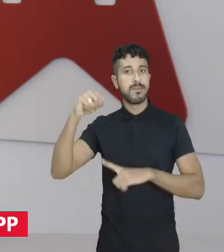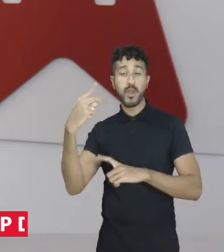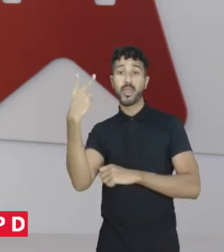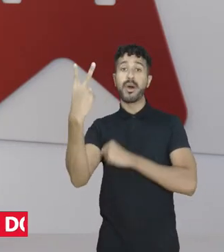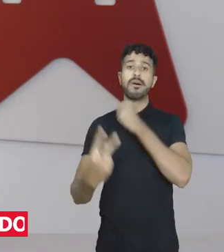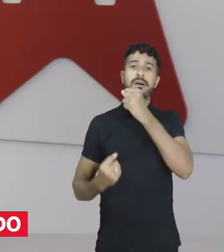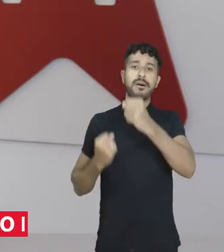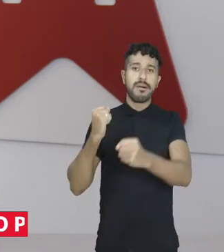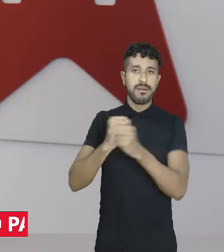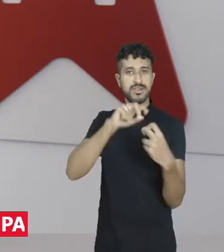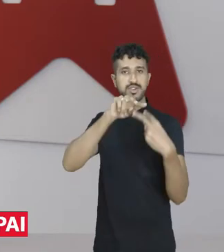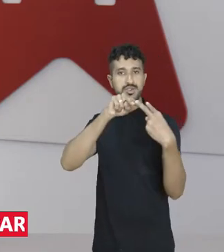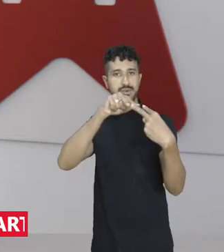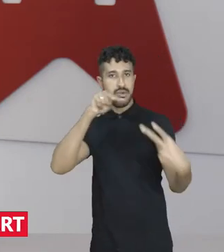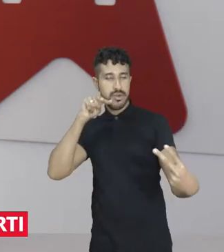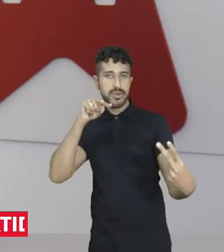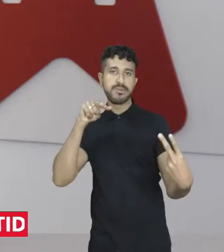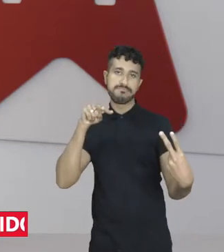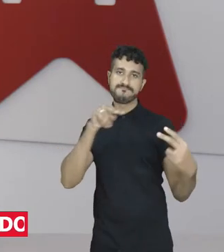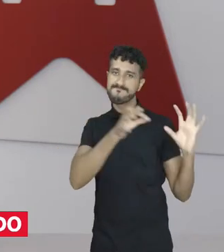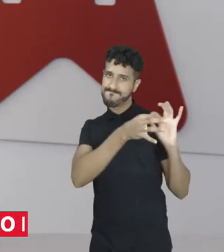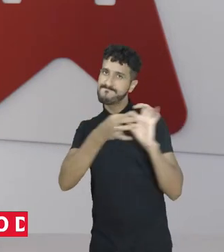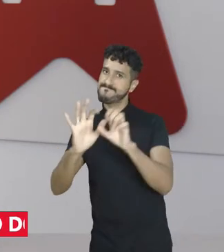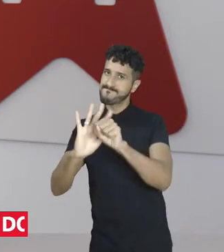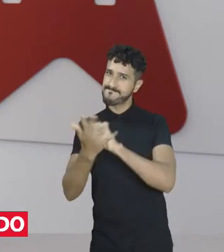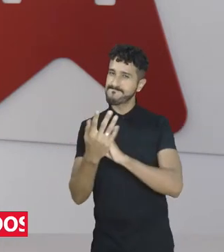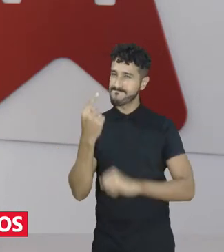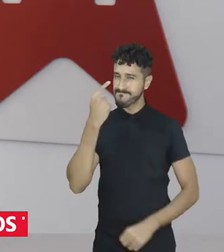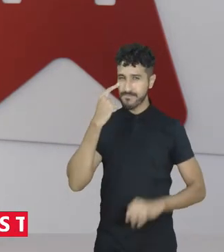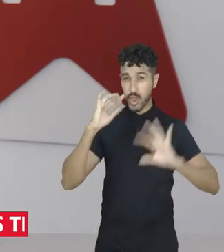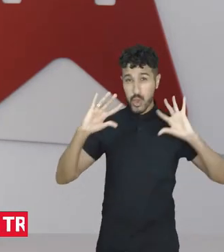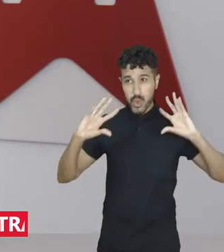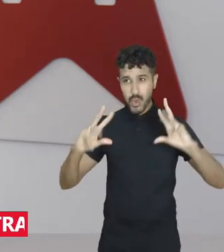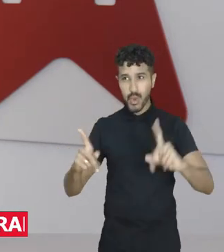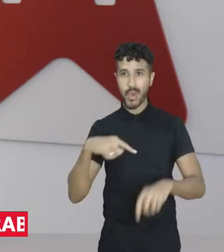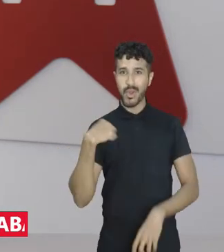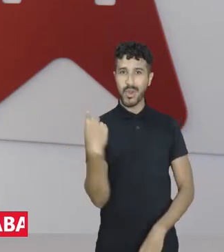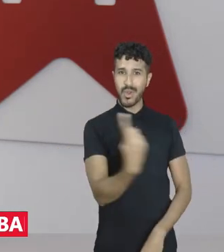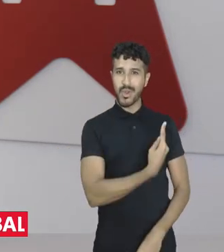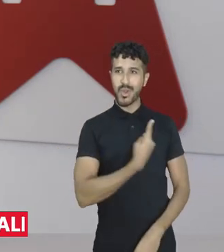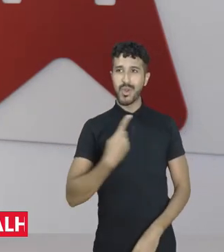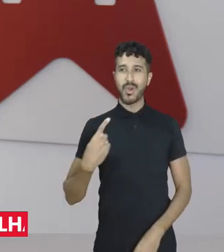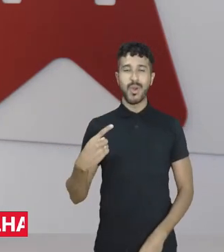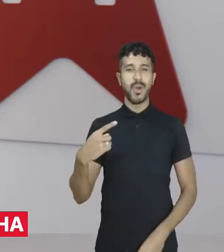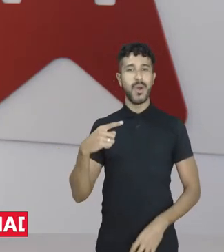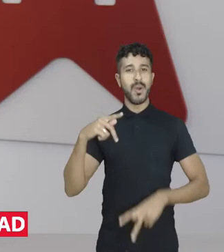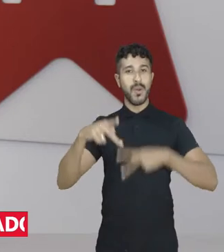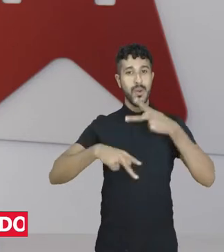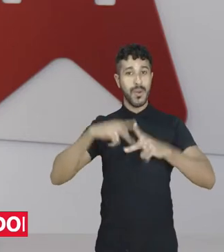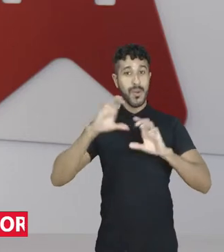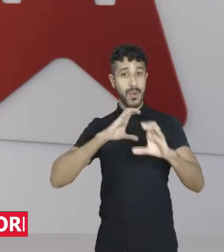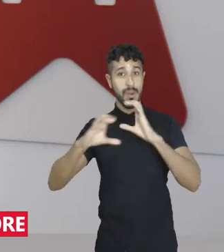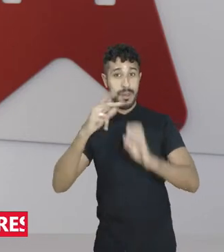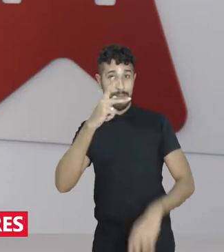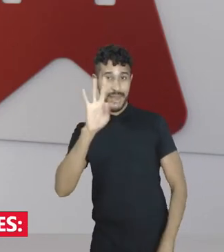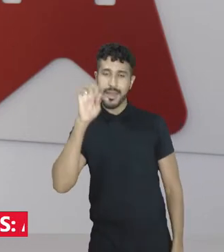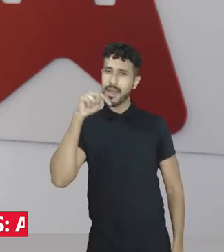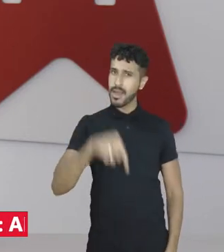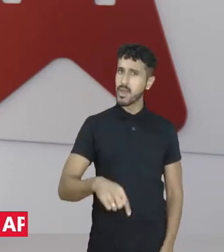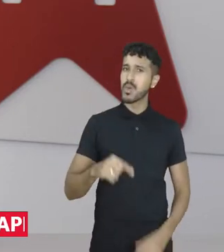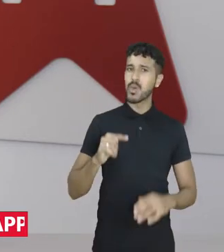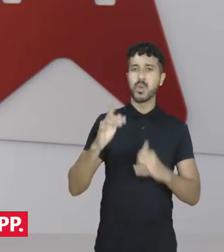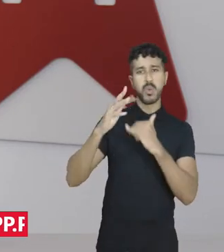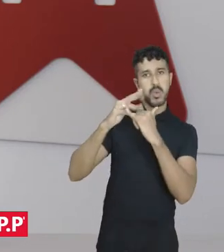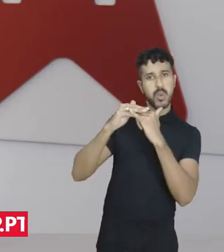edições virtuais, né, por conta da pandemia. Acompanhe tudo pela nossa Rede Povo de Comunicação do PT aqui no YouTube,